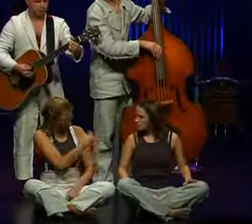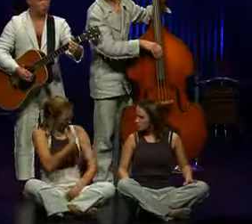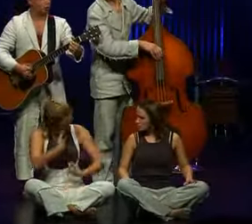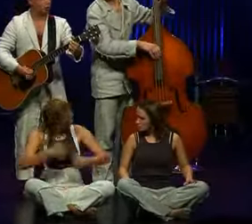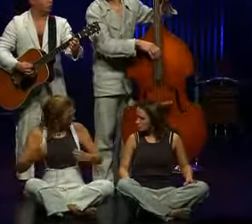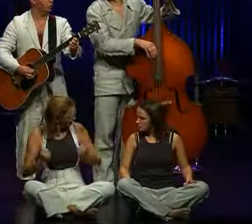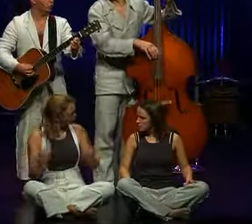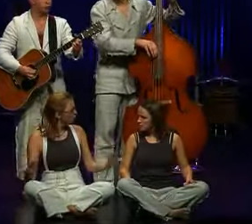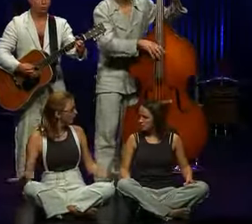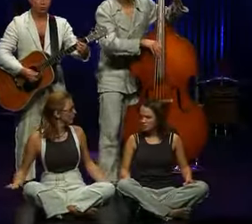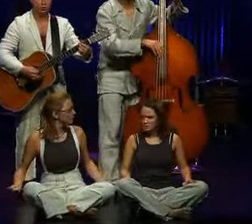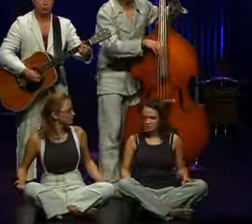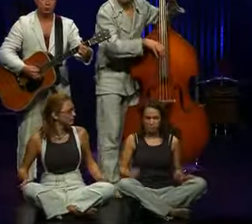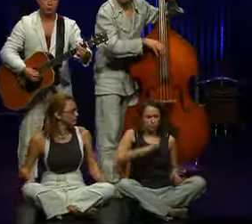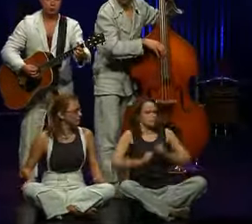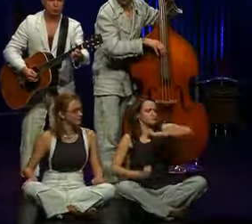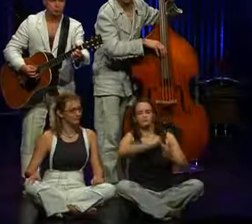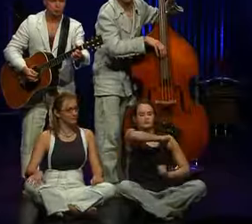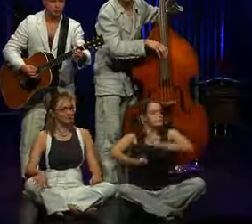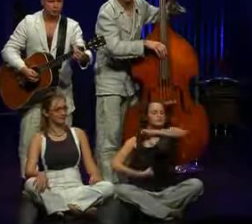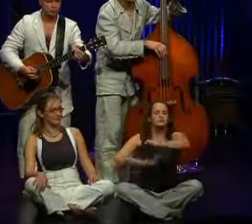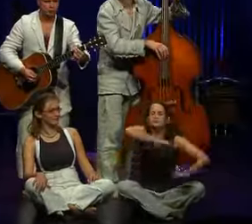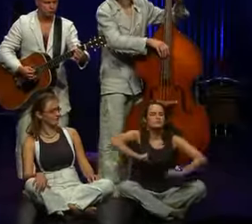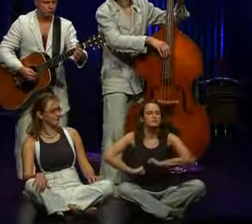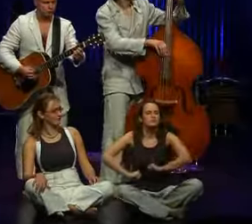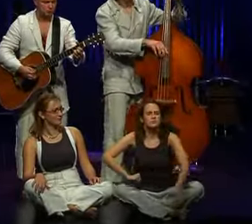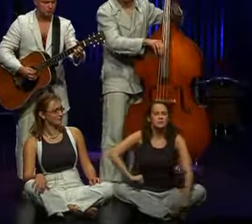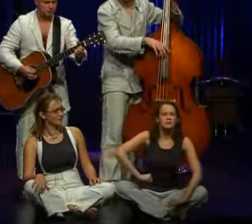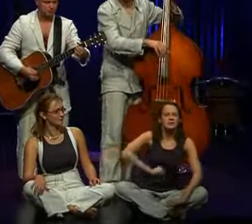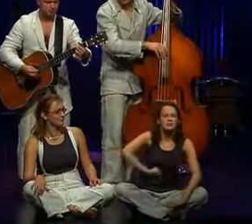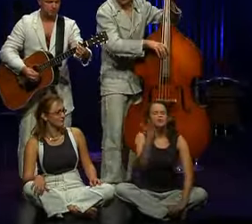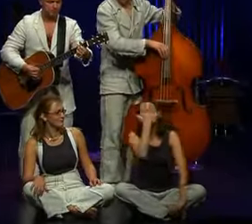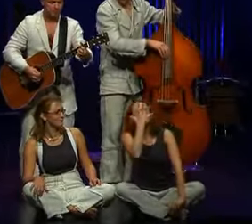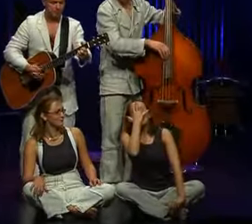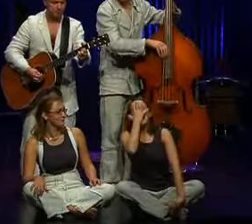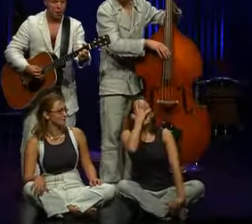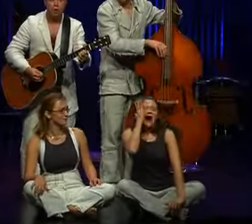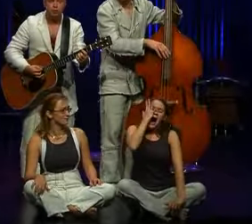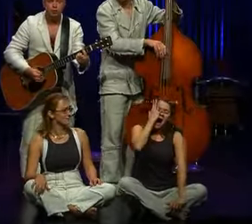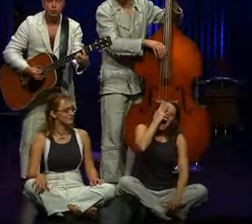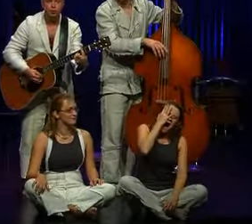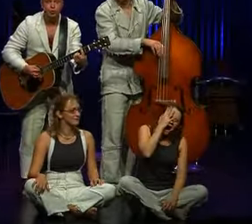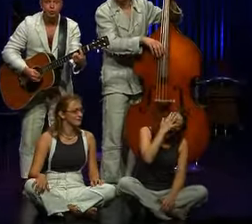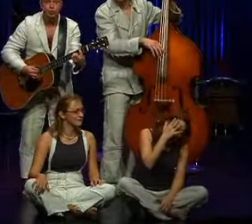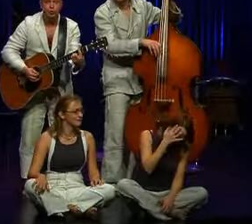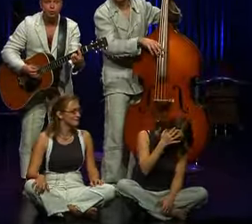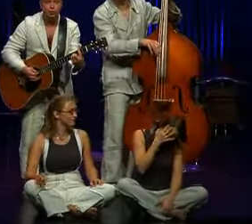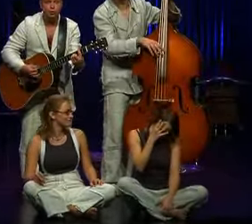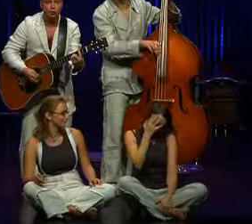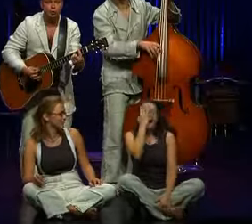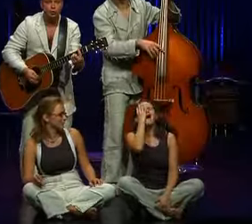dan heb je gezegd dat ik nu mocht. Gemengd u in het dispuut, krijgt een slag op uw